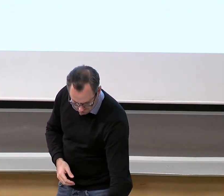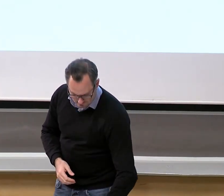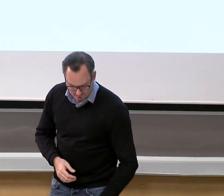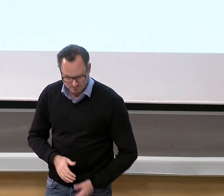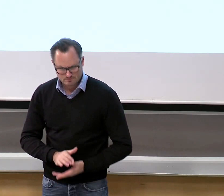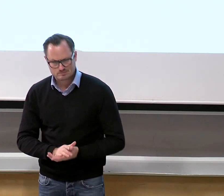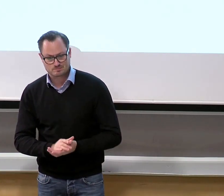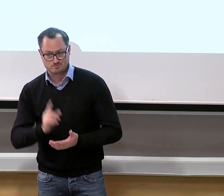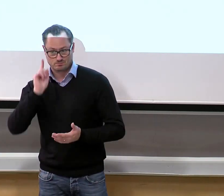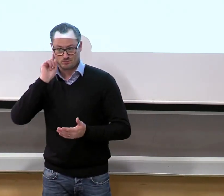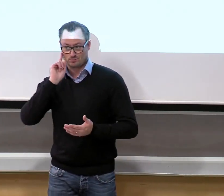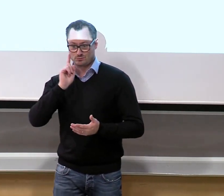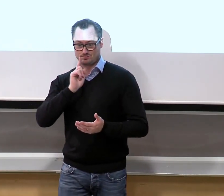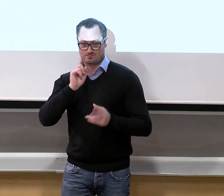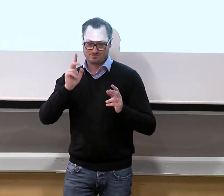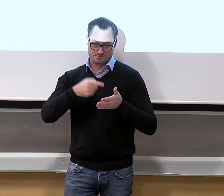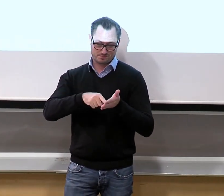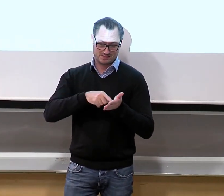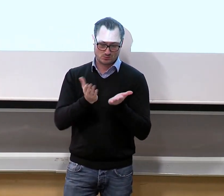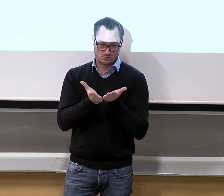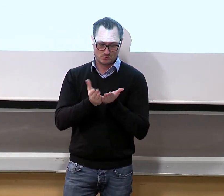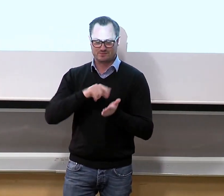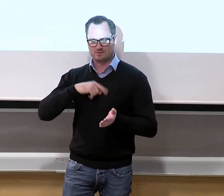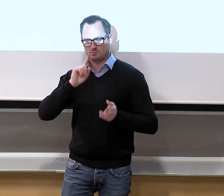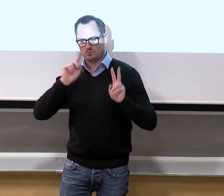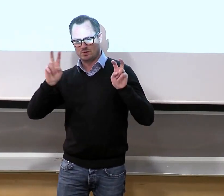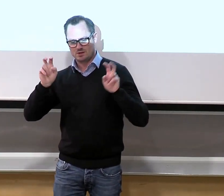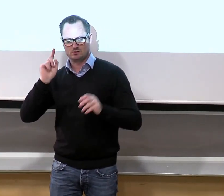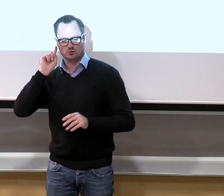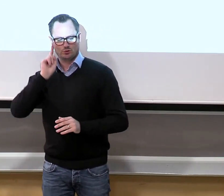profil på skolorna.